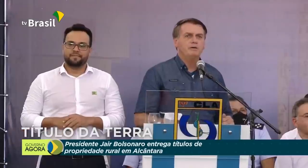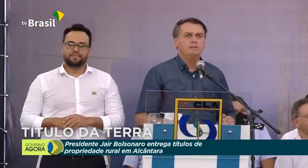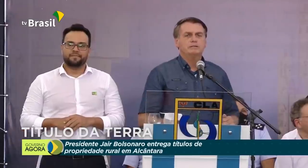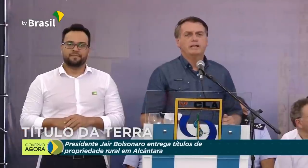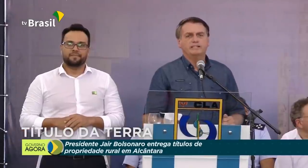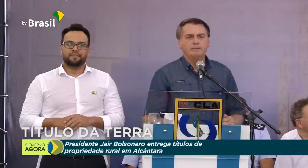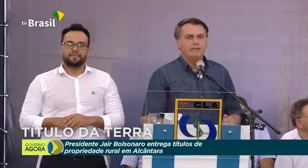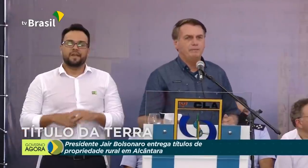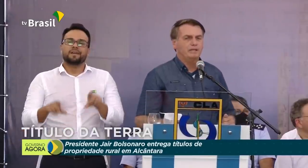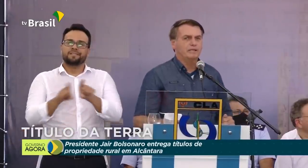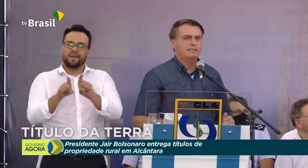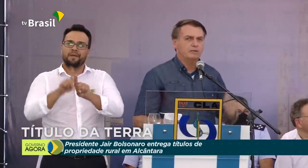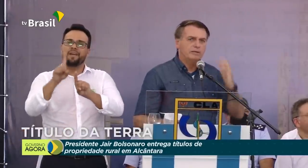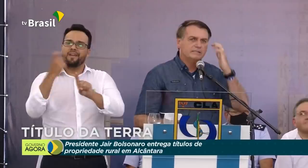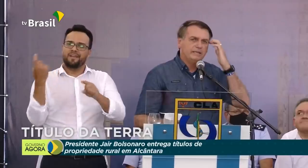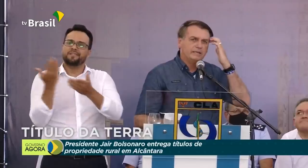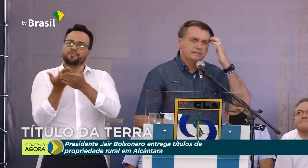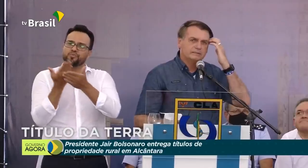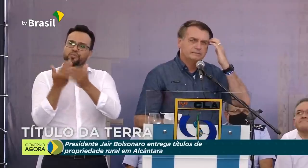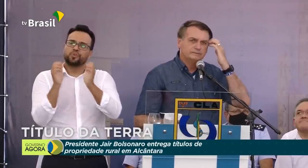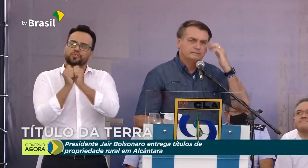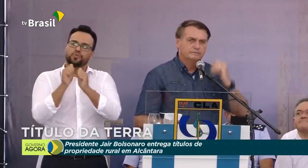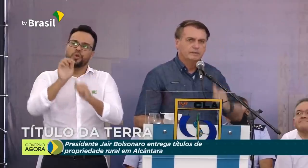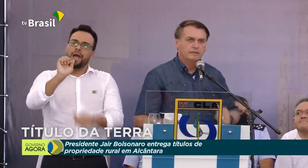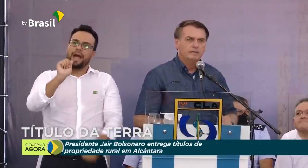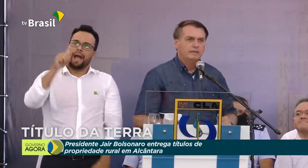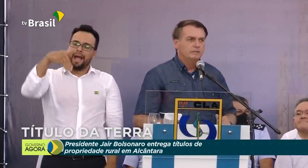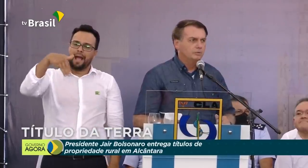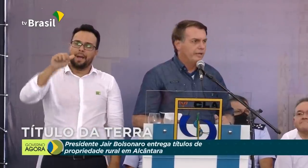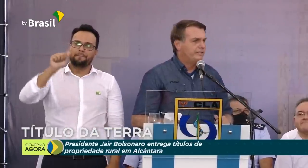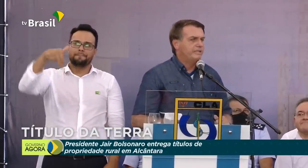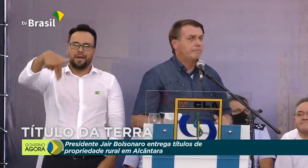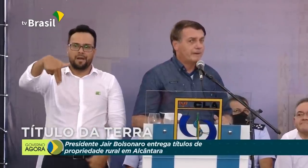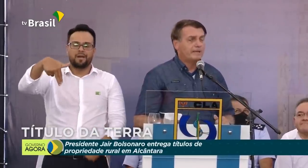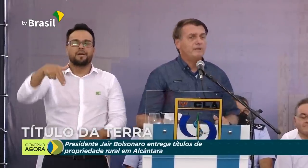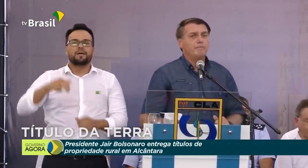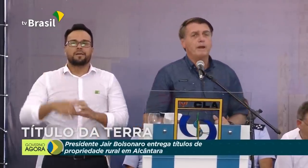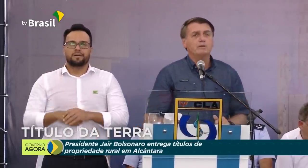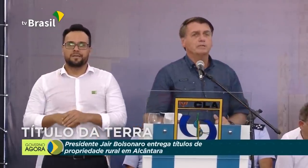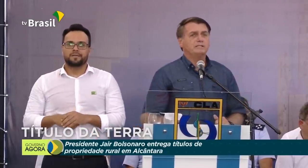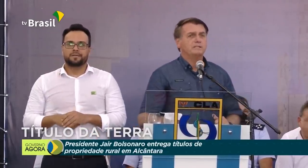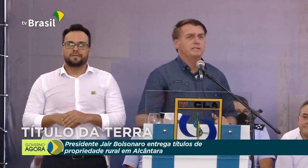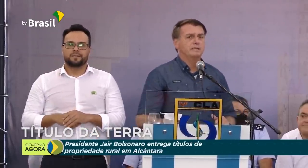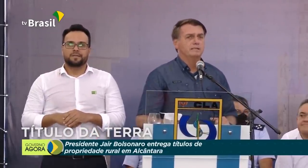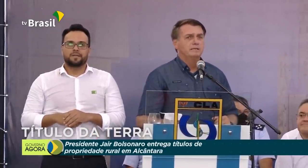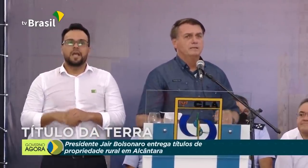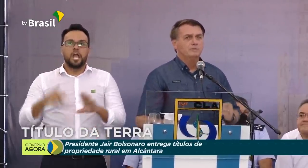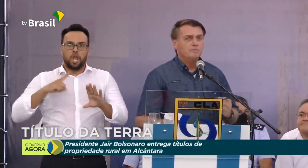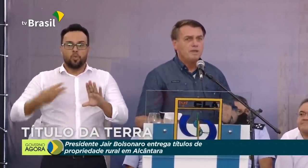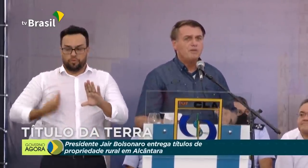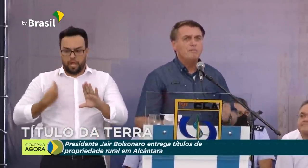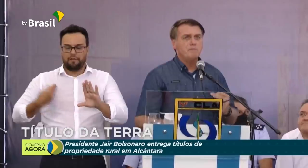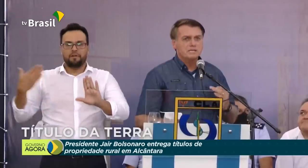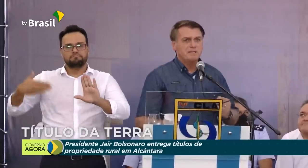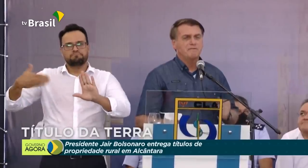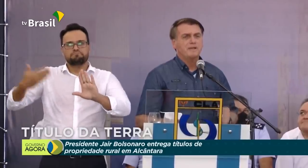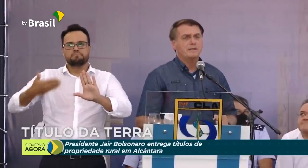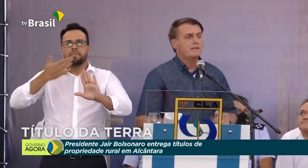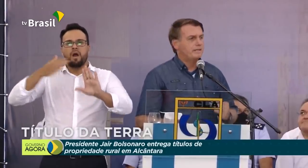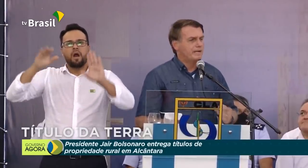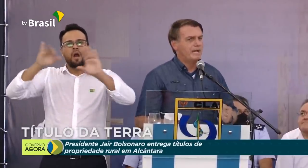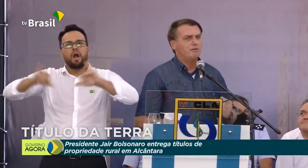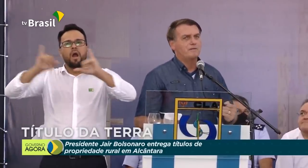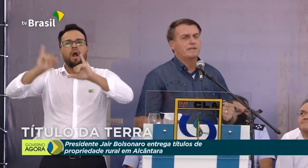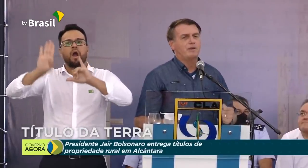Contemporâneo meu da Academia Militar das Agulhas Negras. Durante a pré-campanha eu já dizia: o meu ministro de